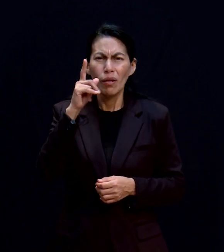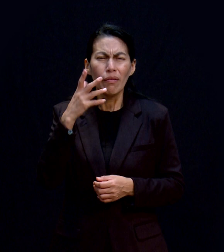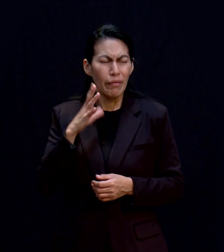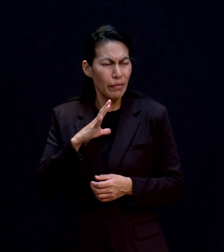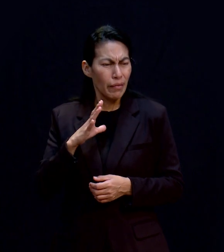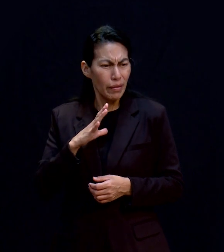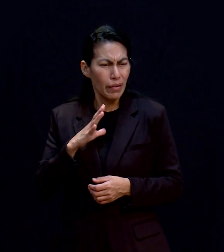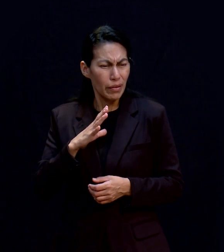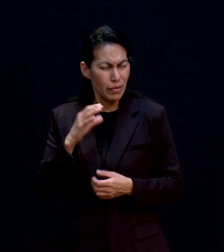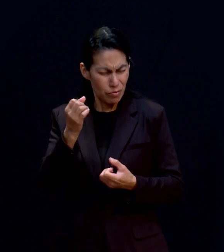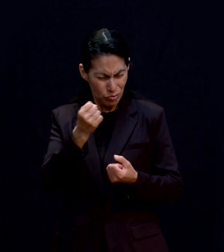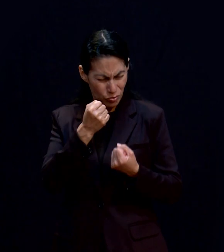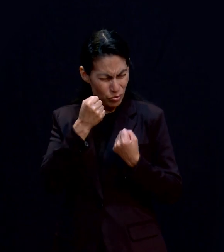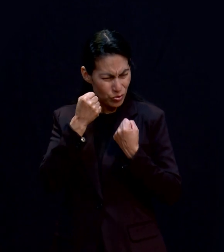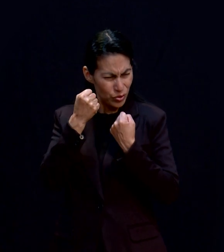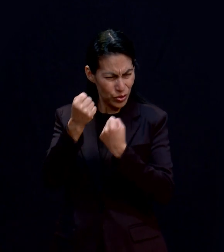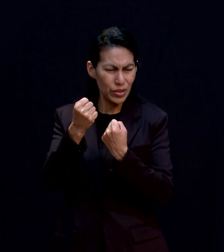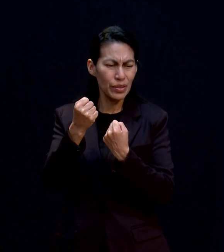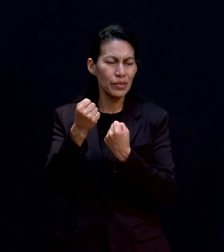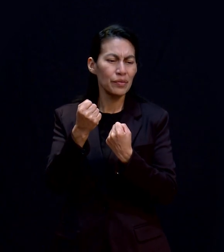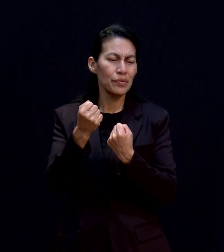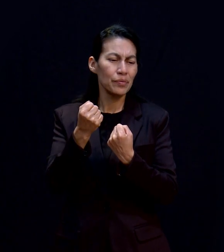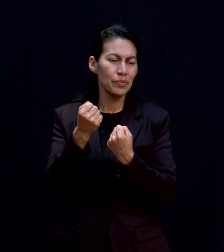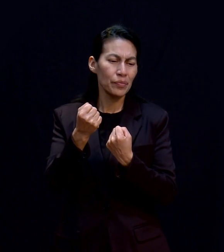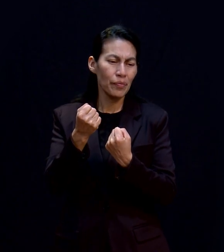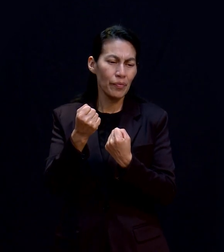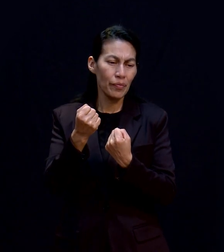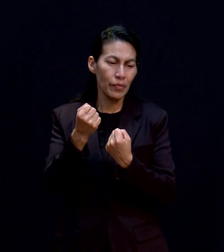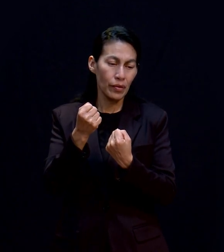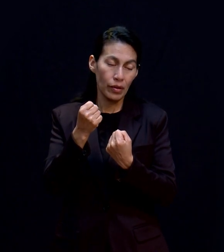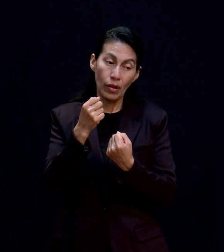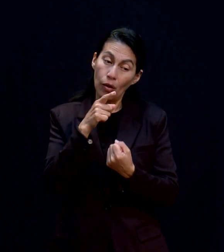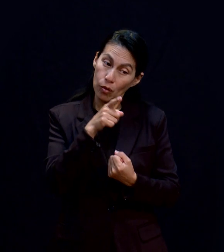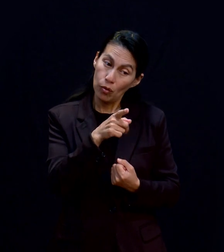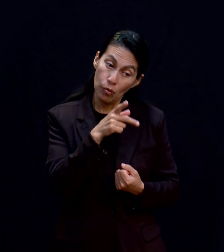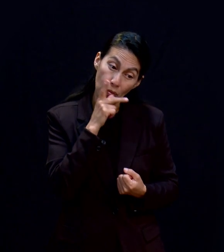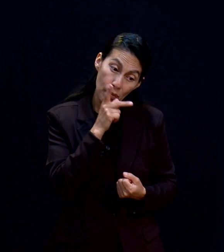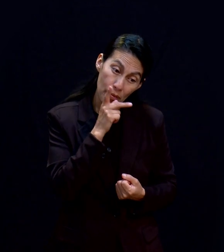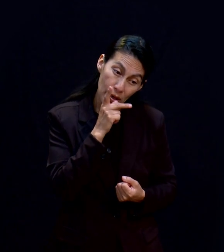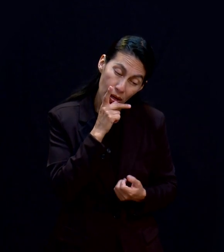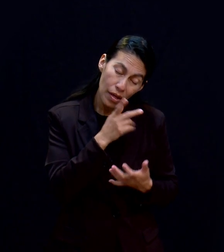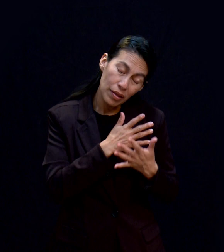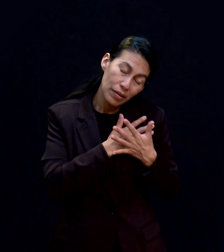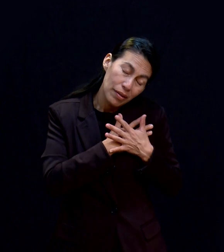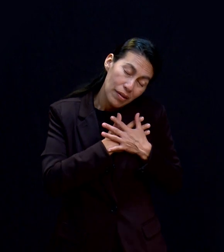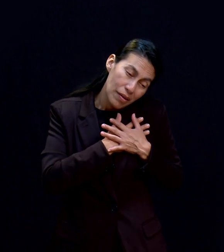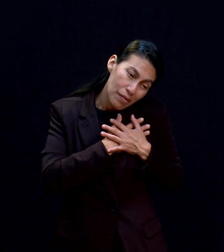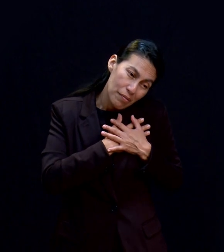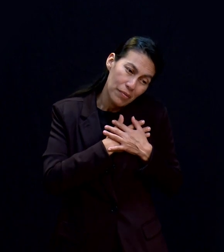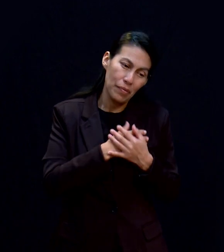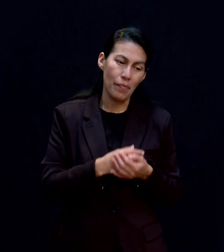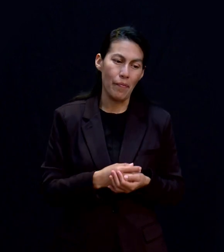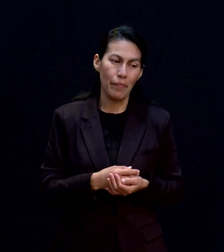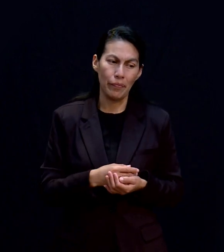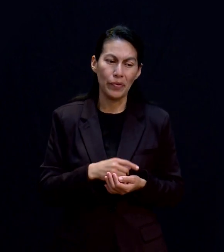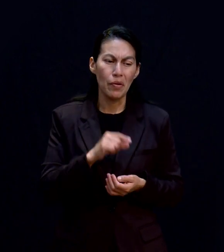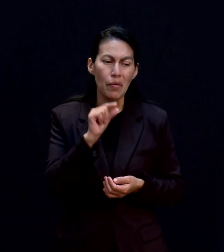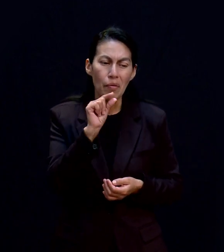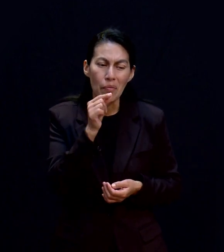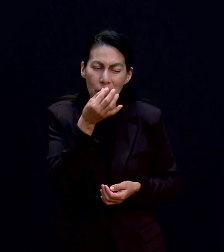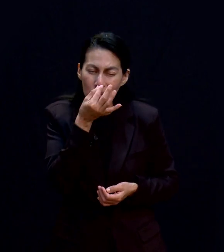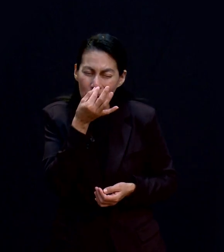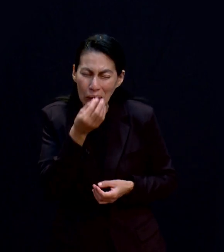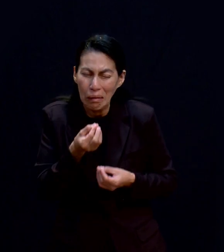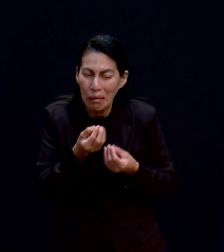tiene todos los recursos de su omnipotencia esta es tu padre amante y no